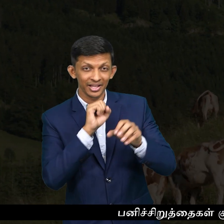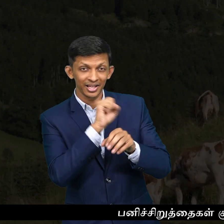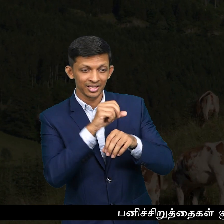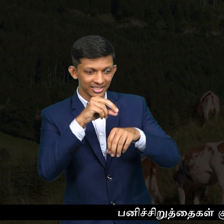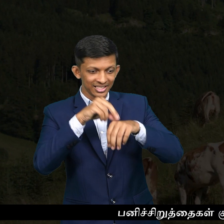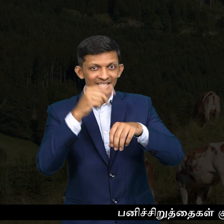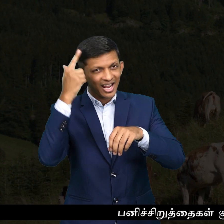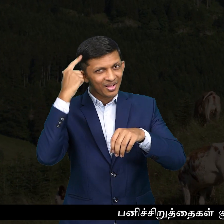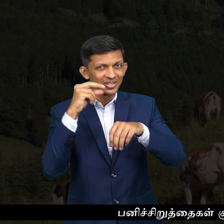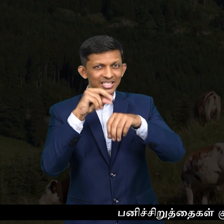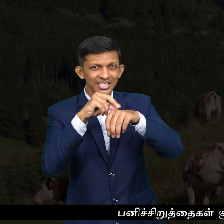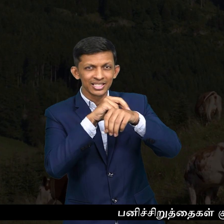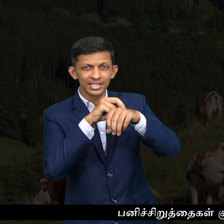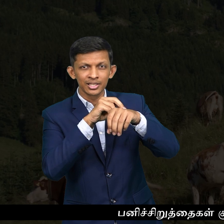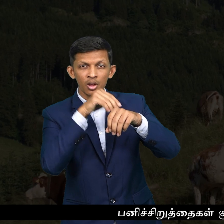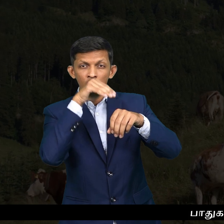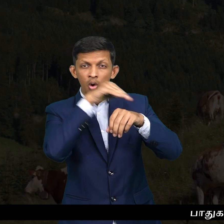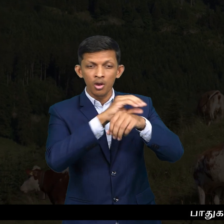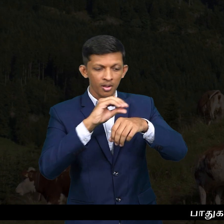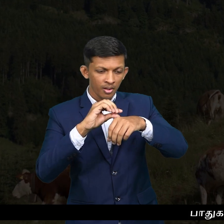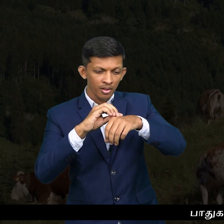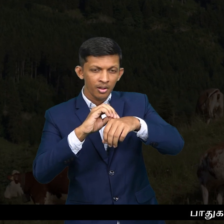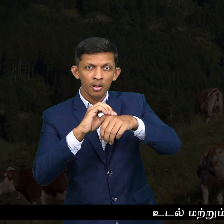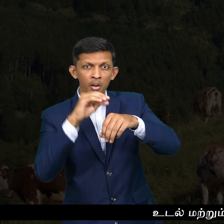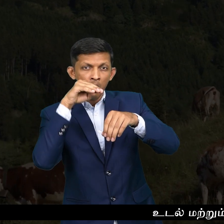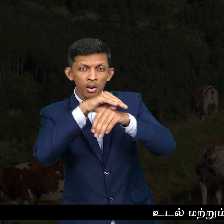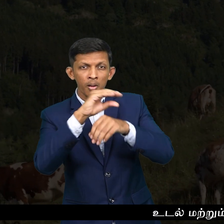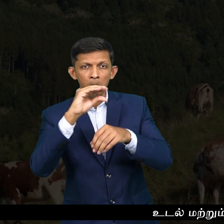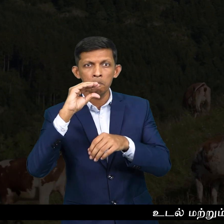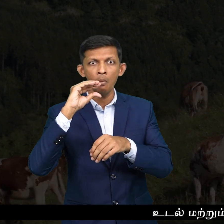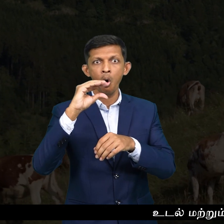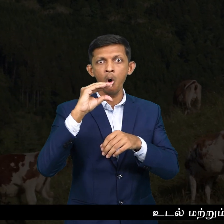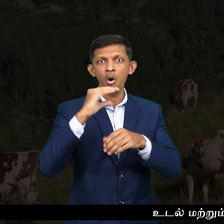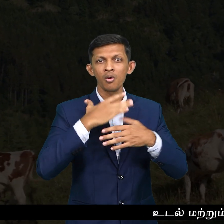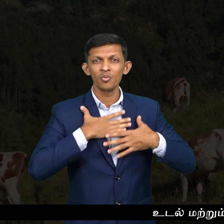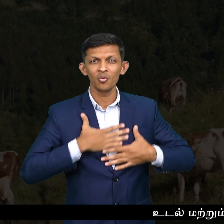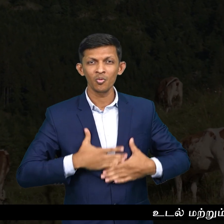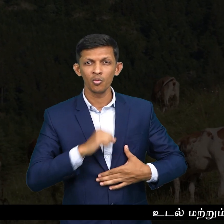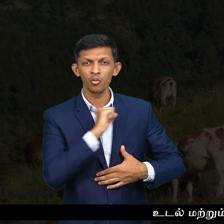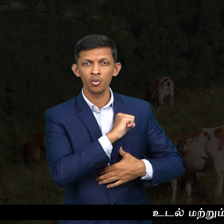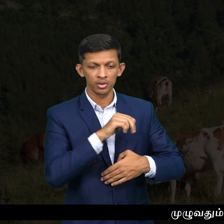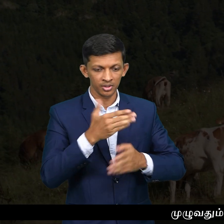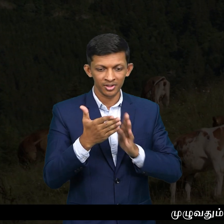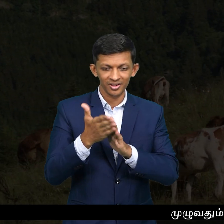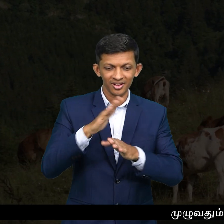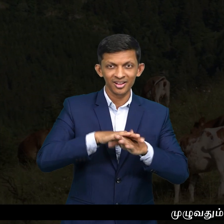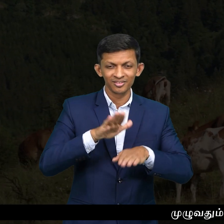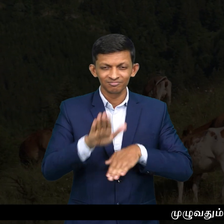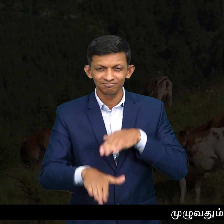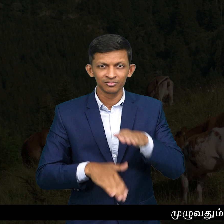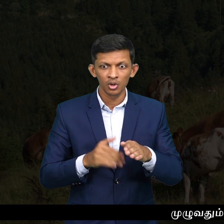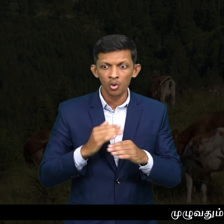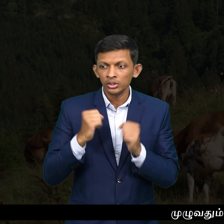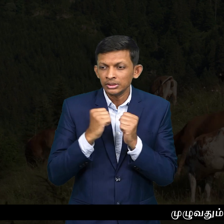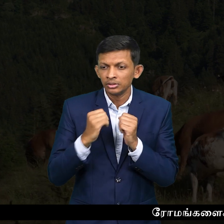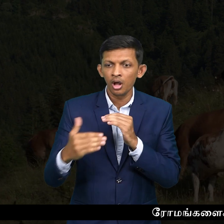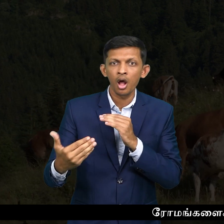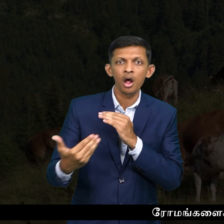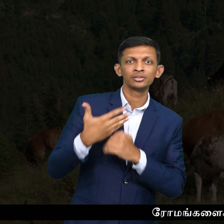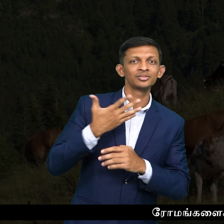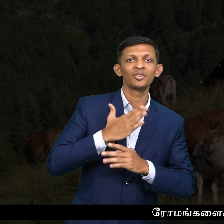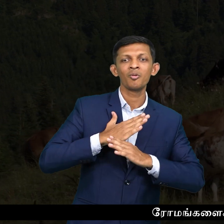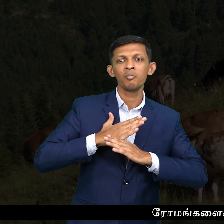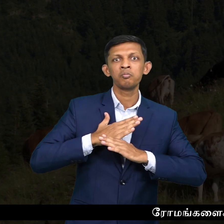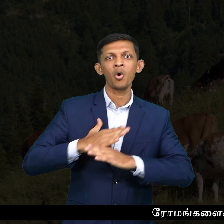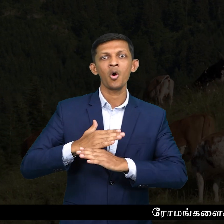பனி சிறுத்தைகள் குளிர்ந்த பனியிலிருந்து பாதுகாக்க தங்கள் உடல் மற்றும் கால்கள் உட்பட முழுவதும் அடர்த்தியான